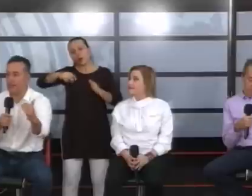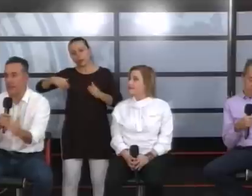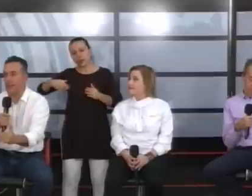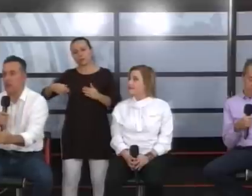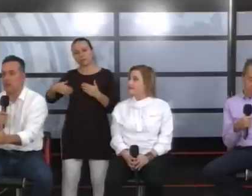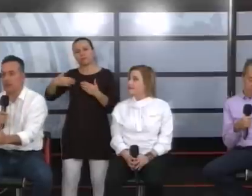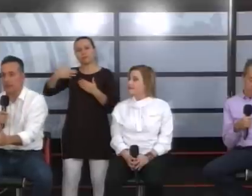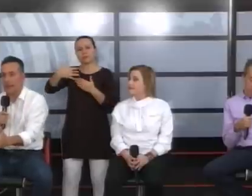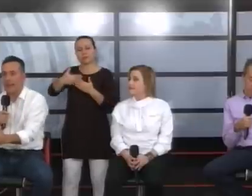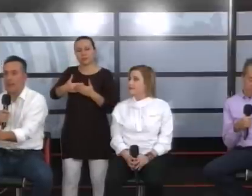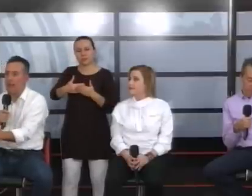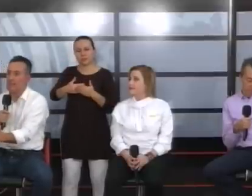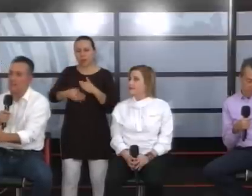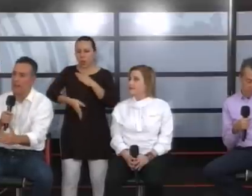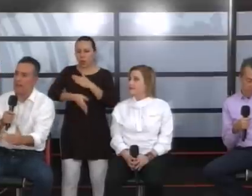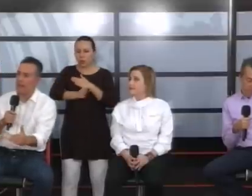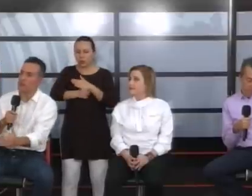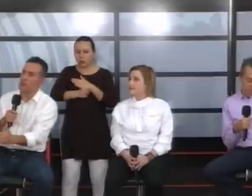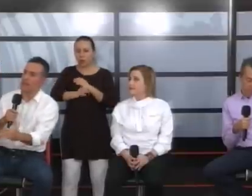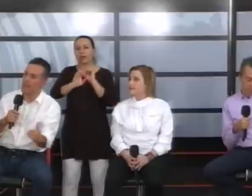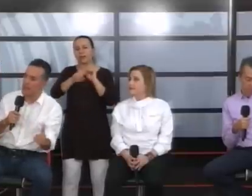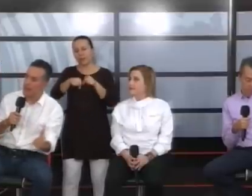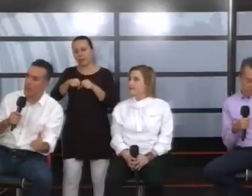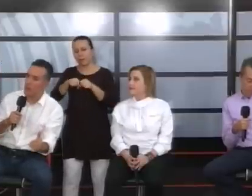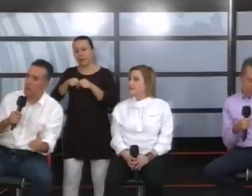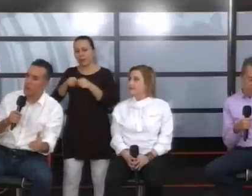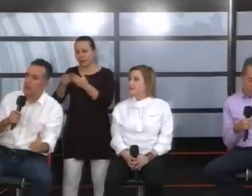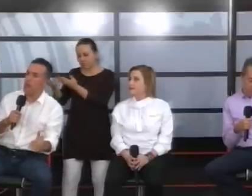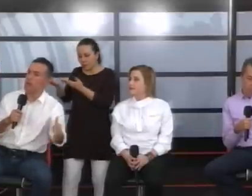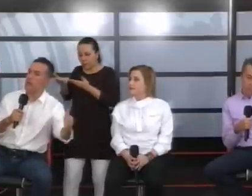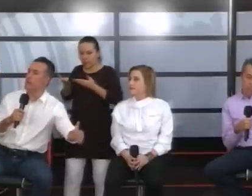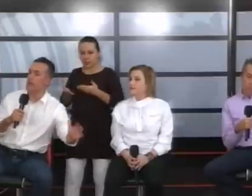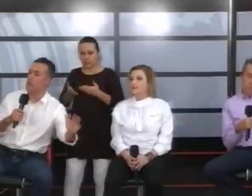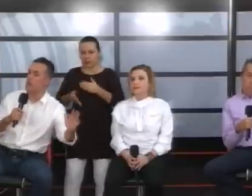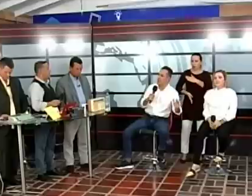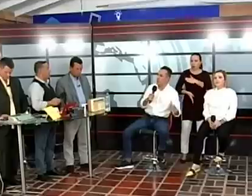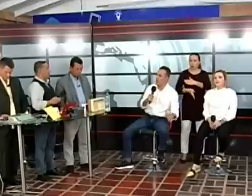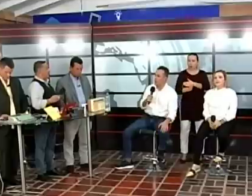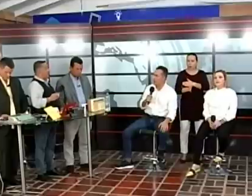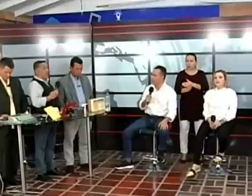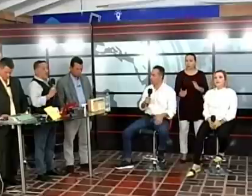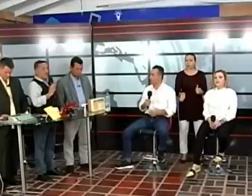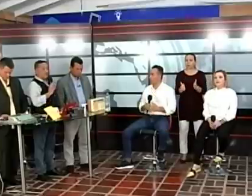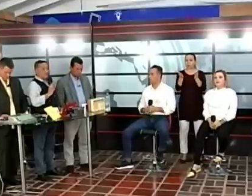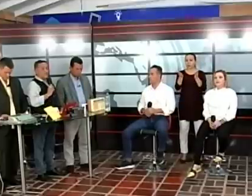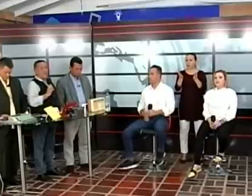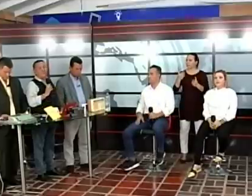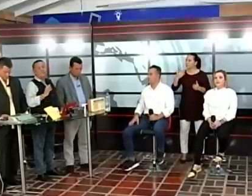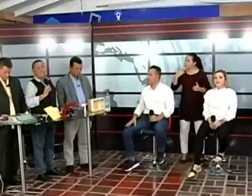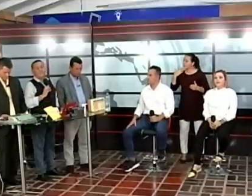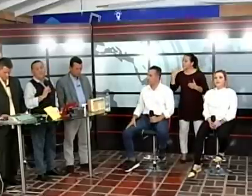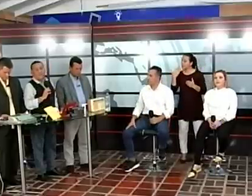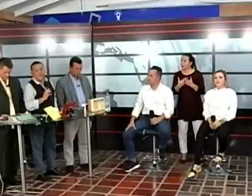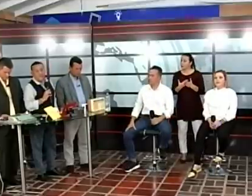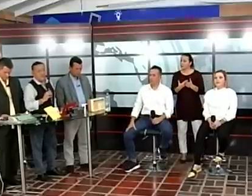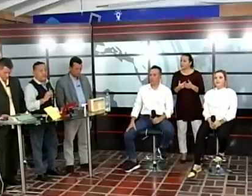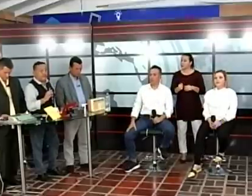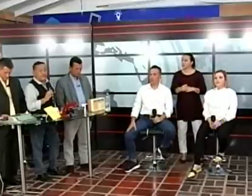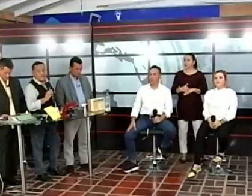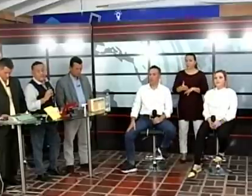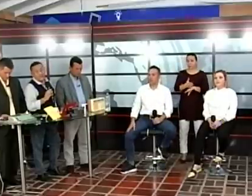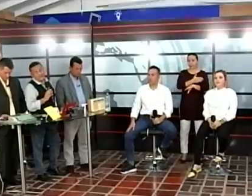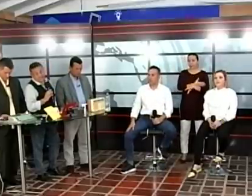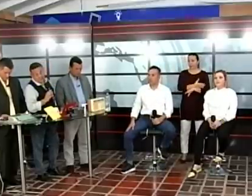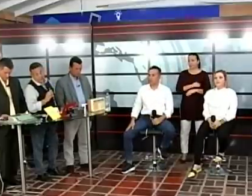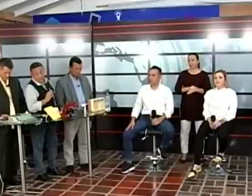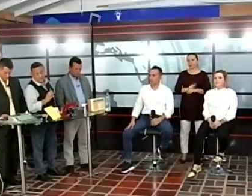pues tenga entonces la capacidad de asumir ese legado y mejorar donde hay que mejorar. Gracias. Antes de ir